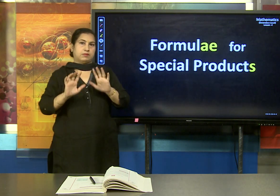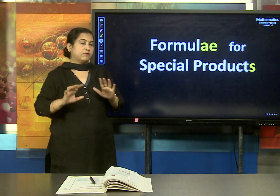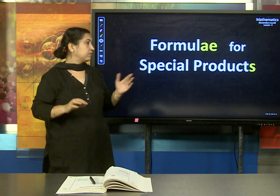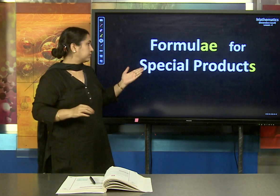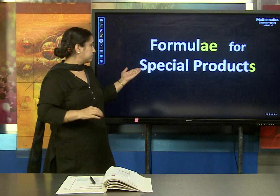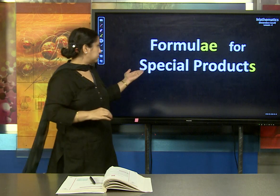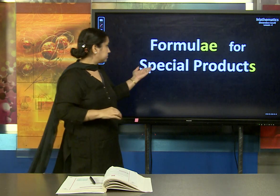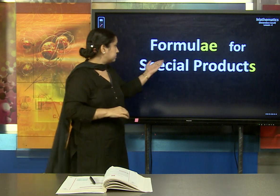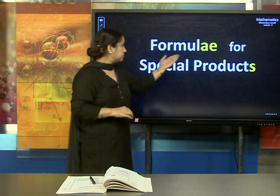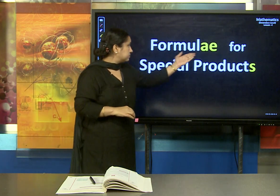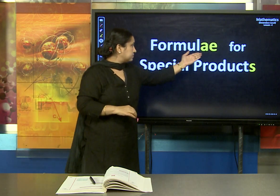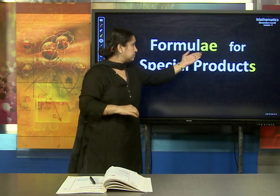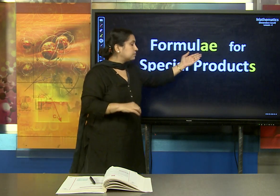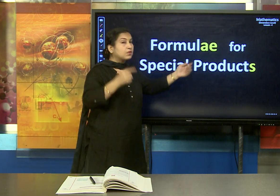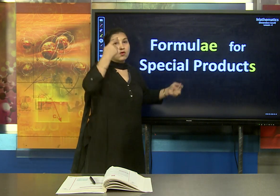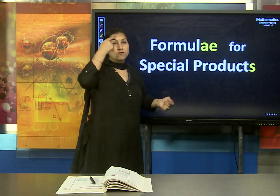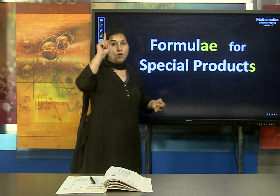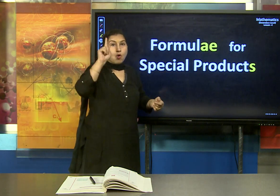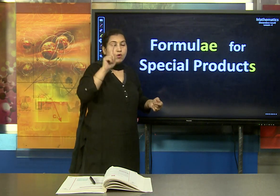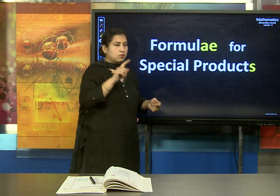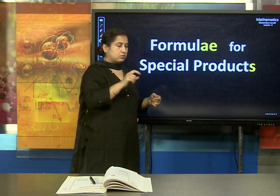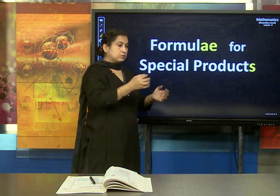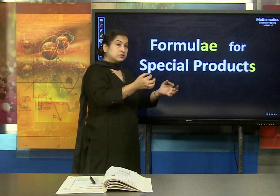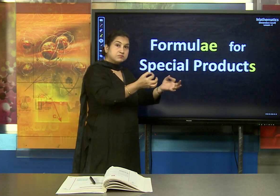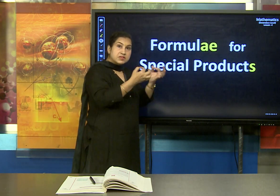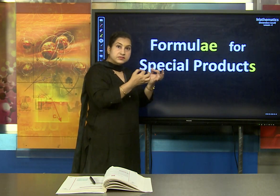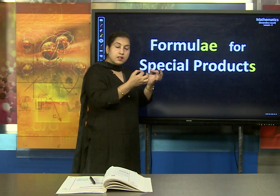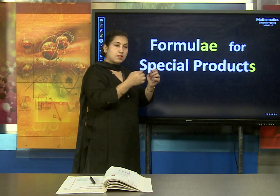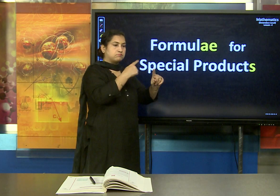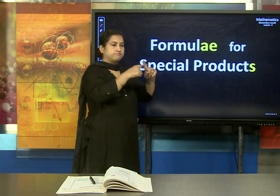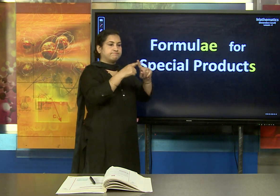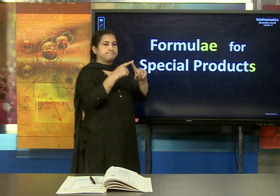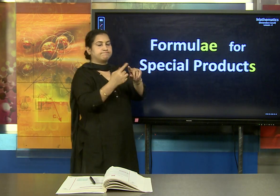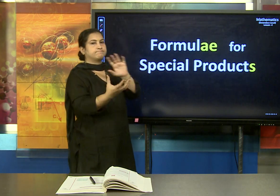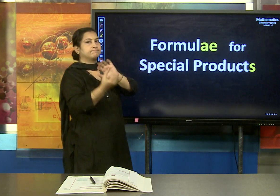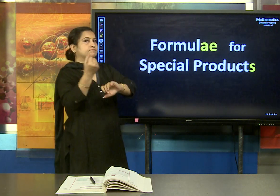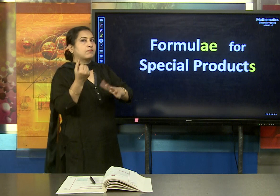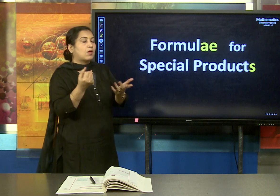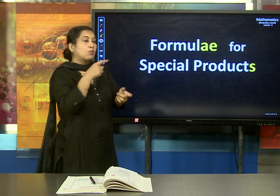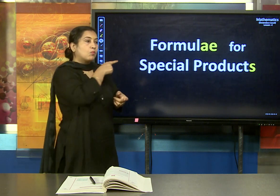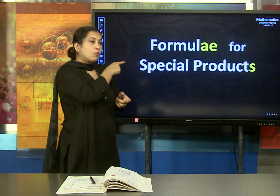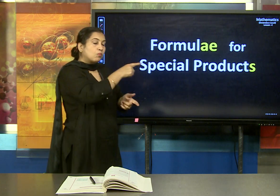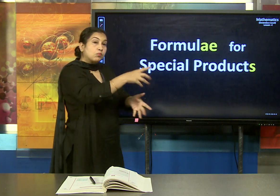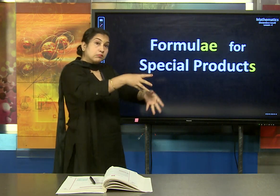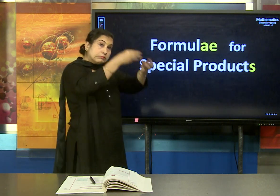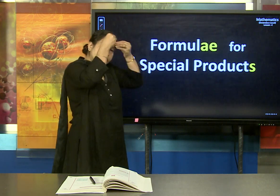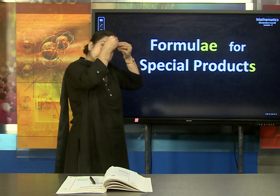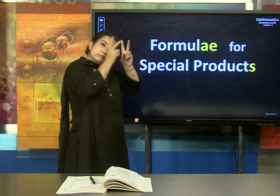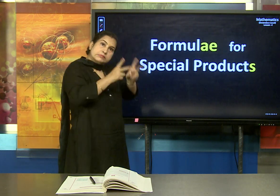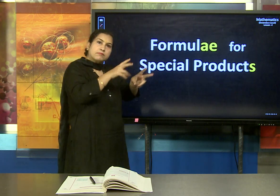हम यहाँ समझेंगे कि स्पेशल प्रोडक्ट्स के जो भी फार्मूले हैं वो हमें याद ज़रूर